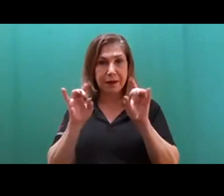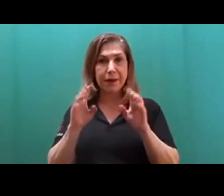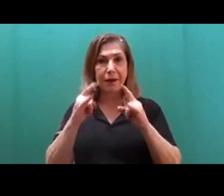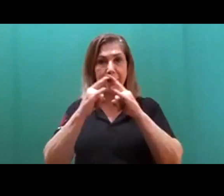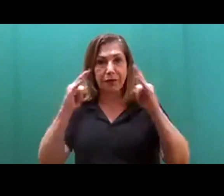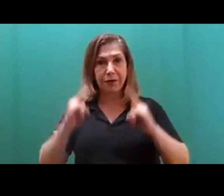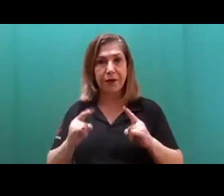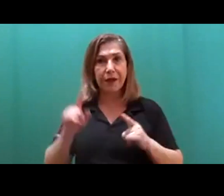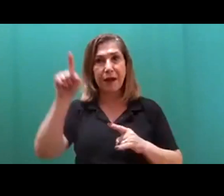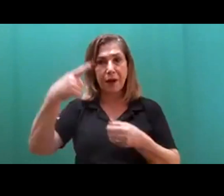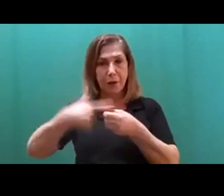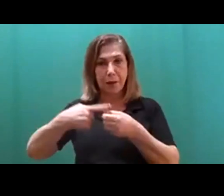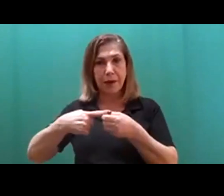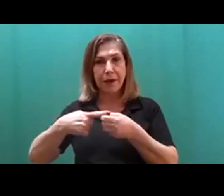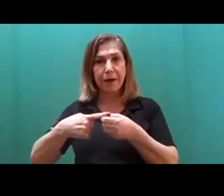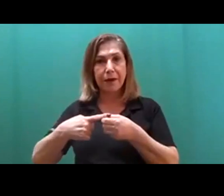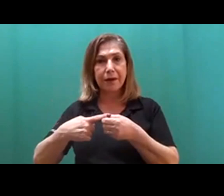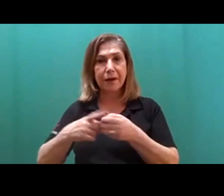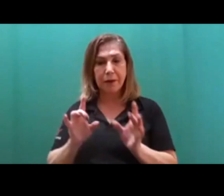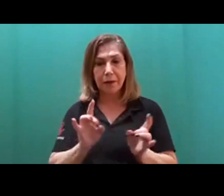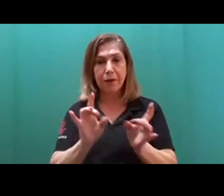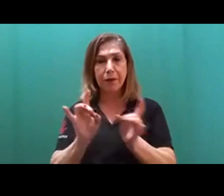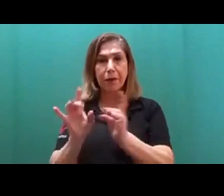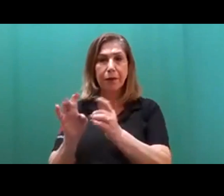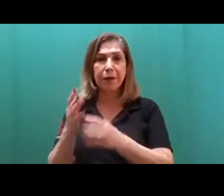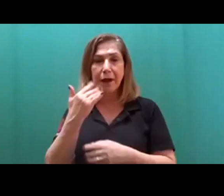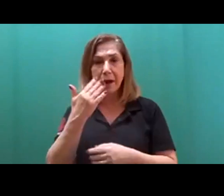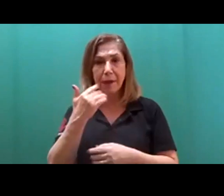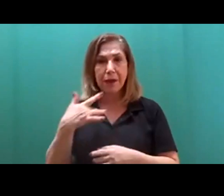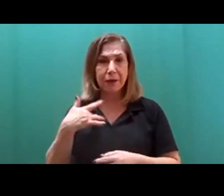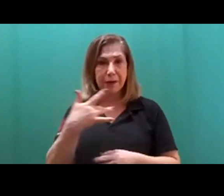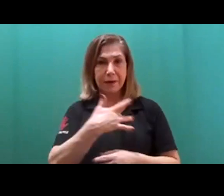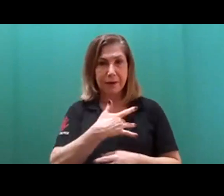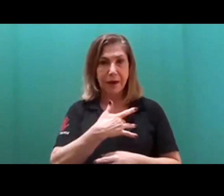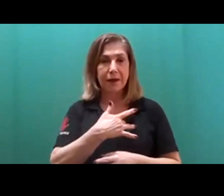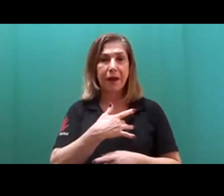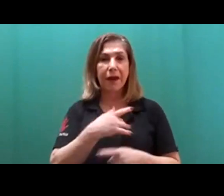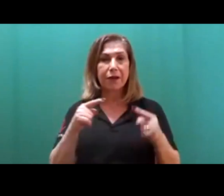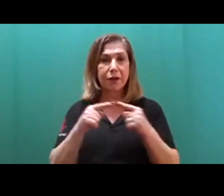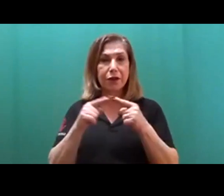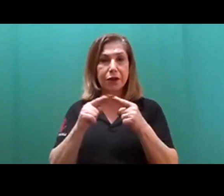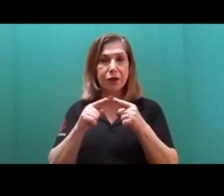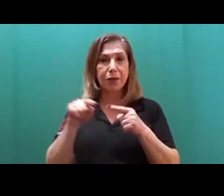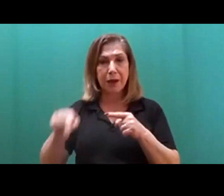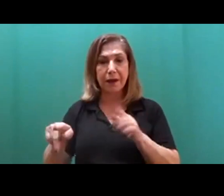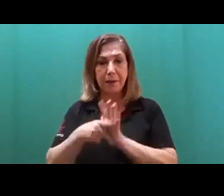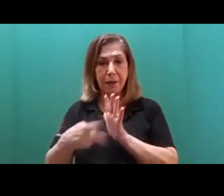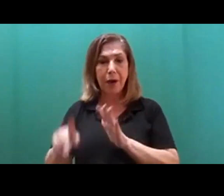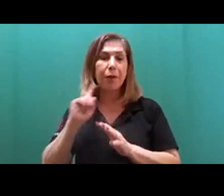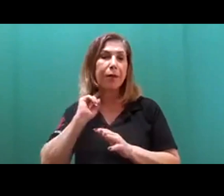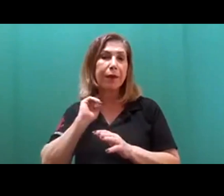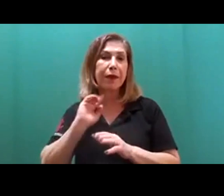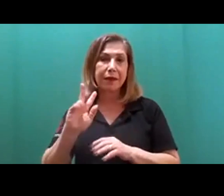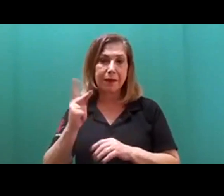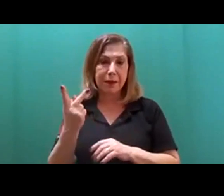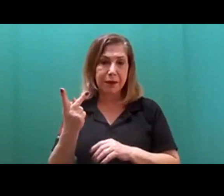Agricultura Urbana, com a comercialização de alimentos saudáveis e típicos da cultura alimentar mineira e belo-horizontina,